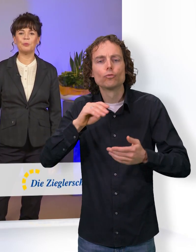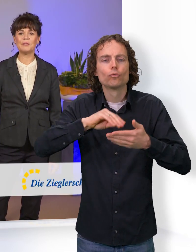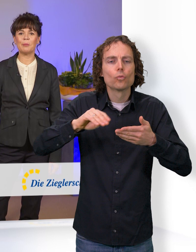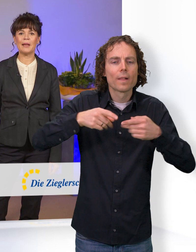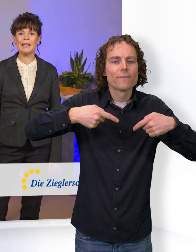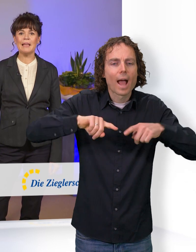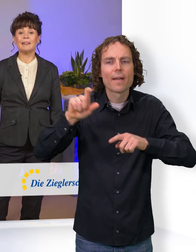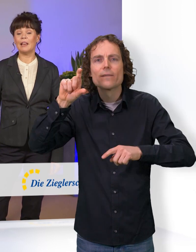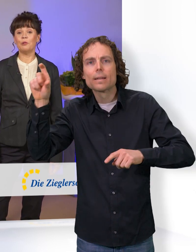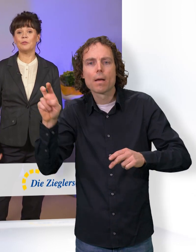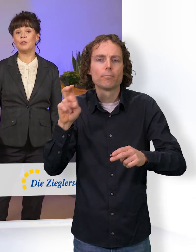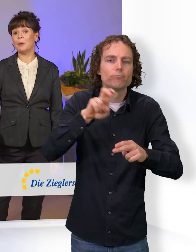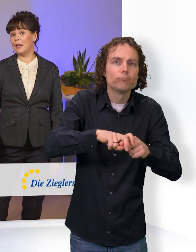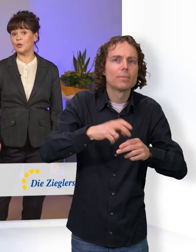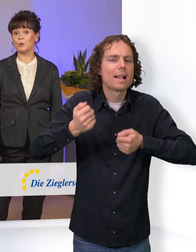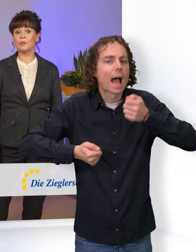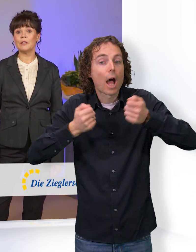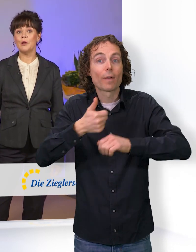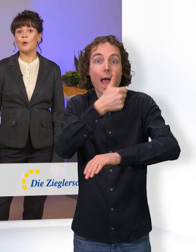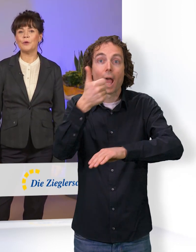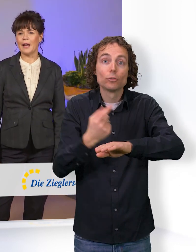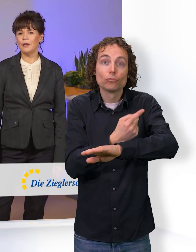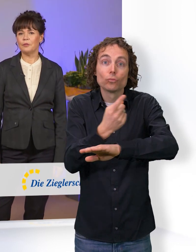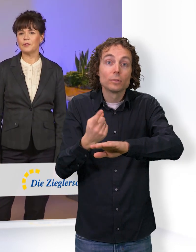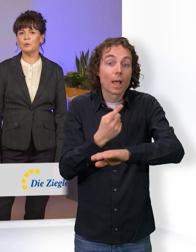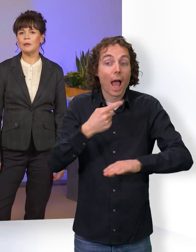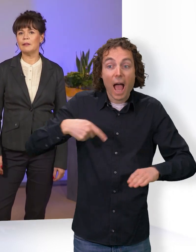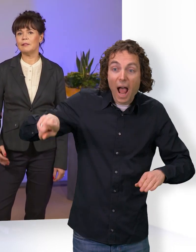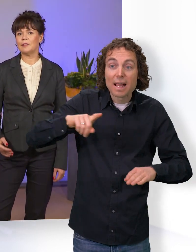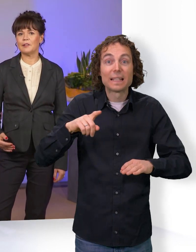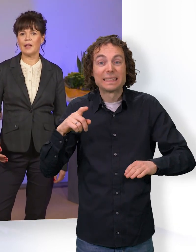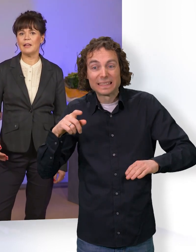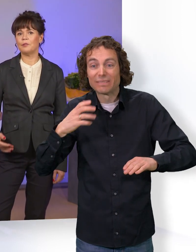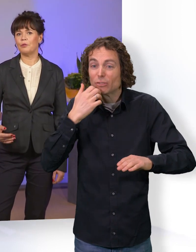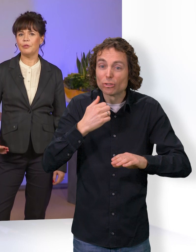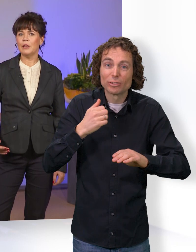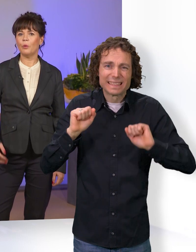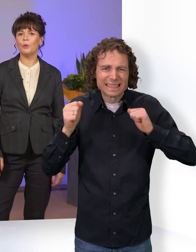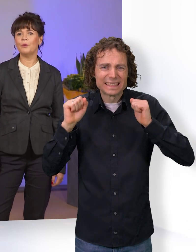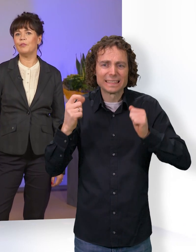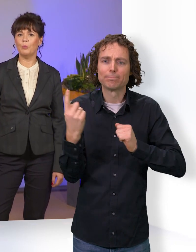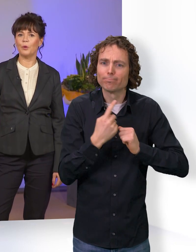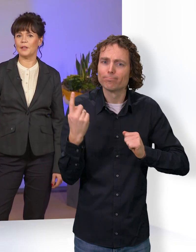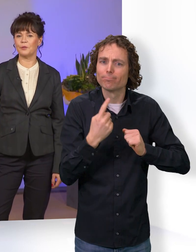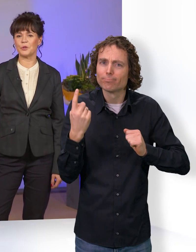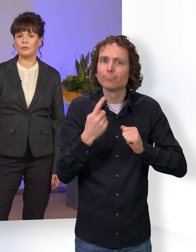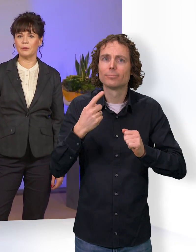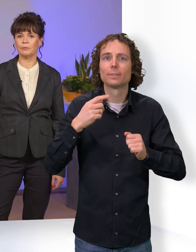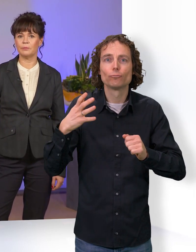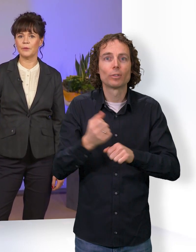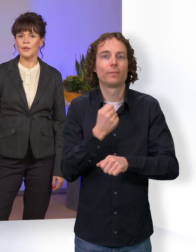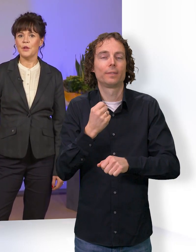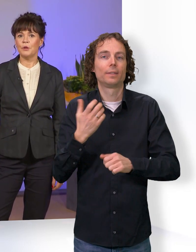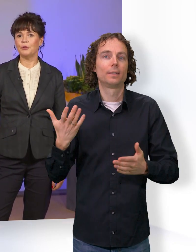und Firmen mit dabei. Der Lauf geht über eine Stunde und alle versuchen in dieser Zeit so viele Runden wie möglich zu